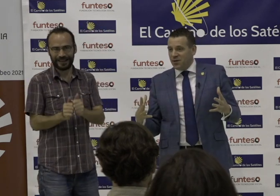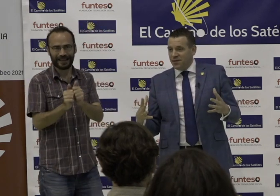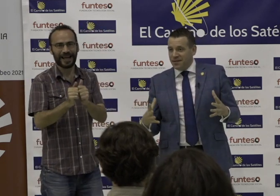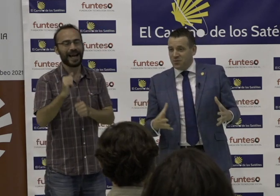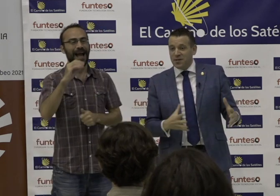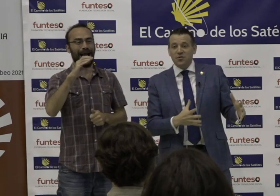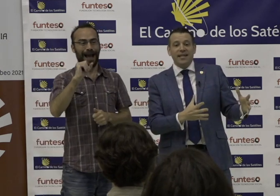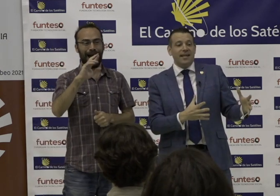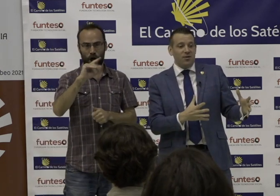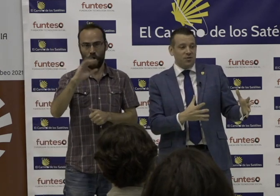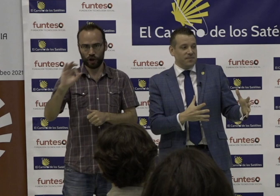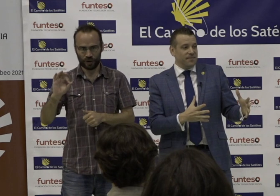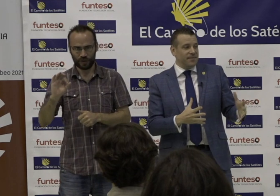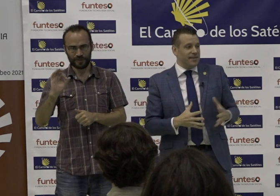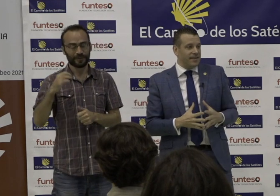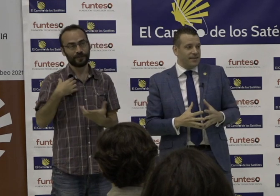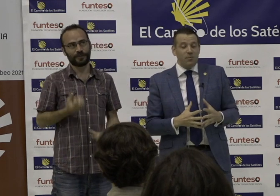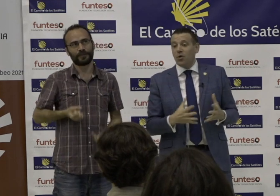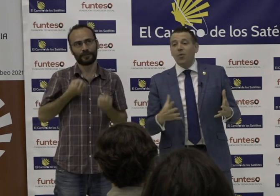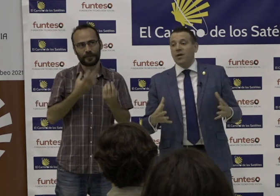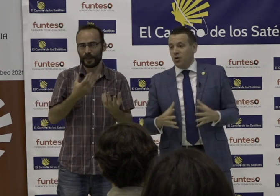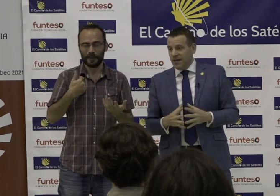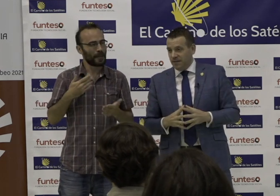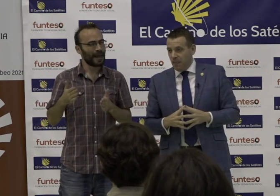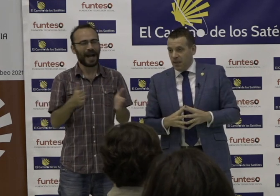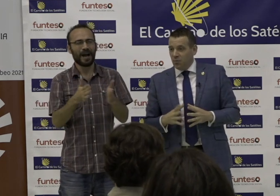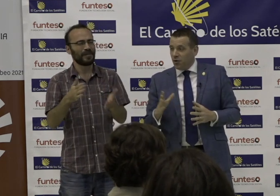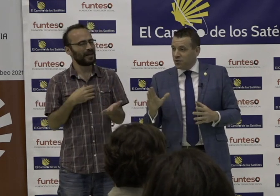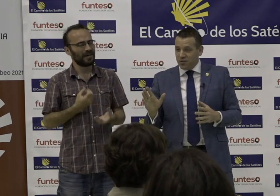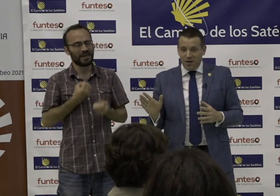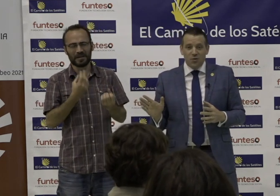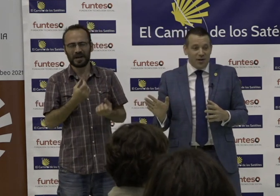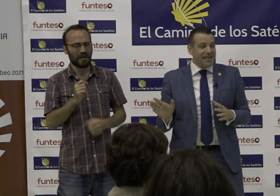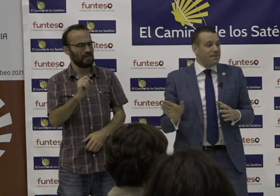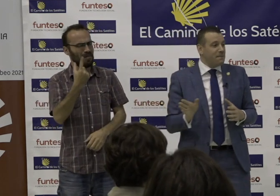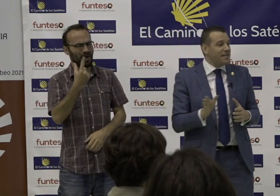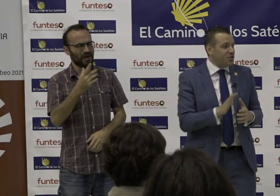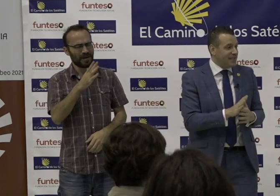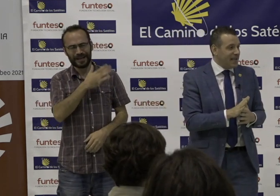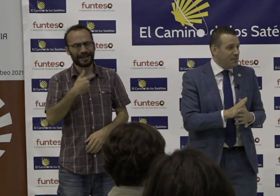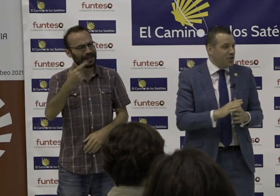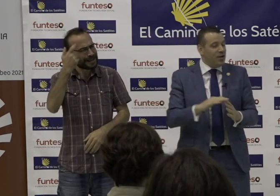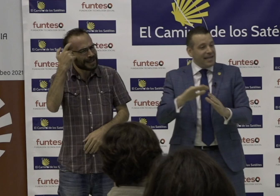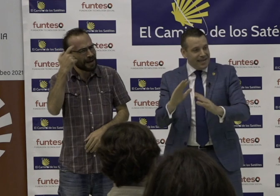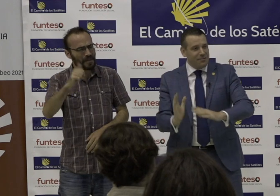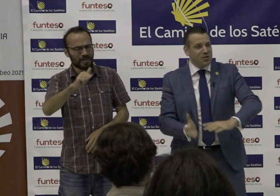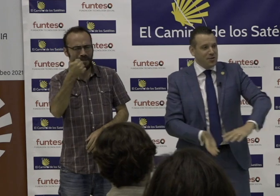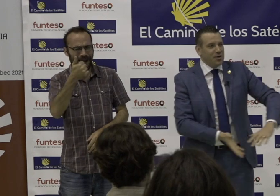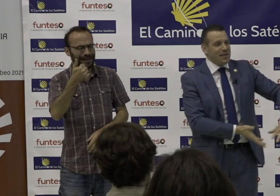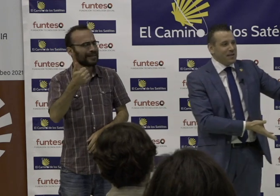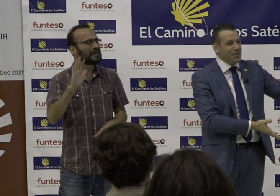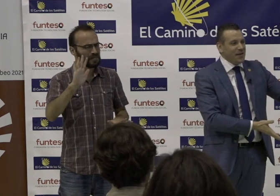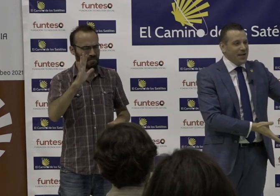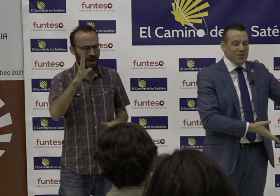del camino, después de escuchar a Carlos, poco puedo aportar. Por eso, si alguno quiere saber más cosas del camino, damos